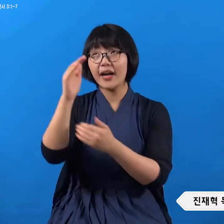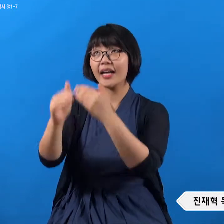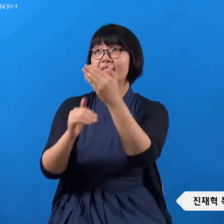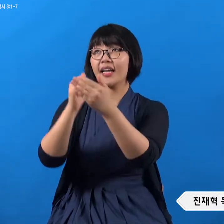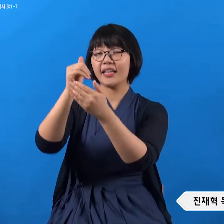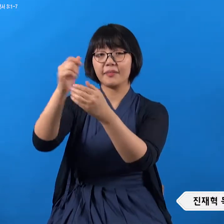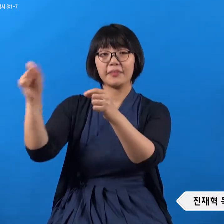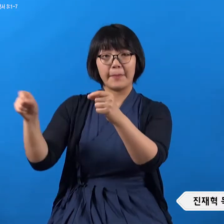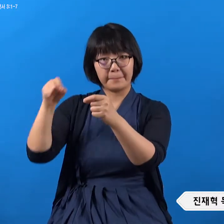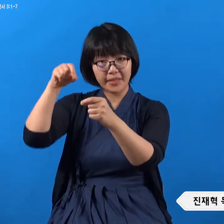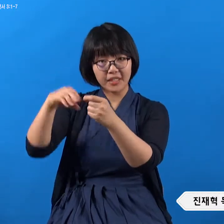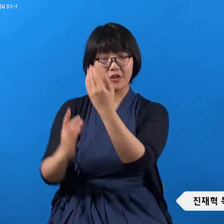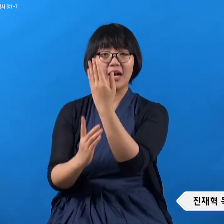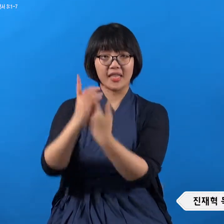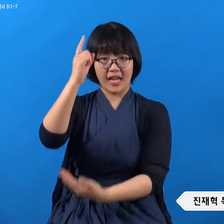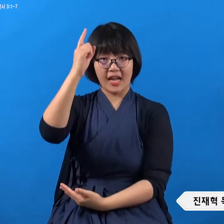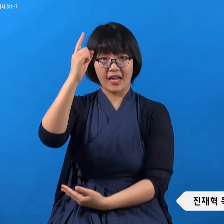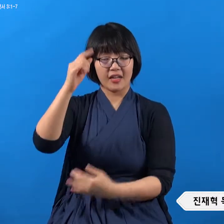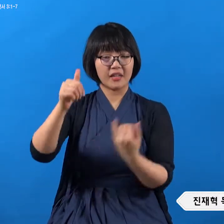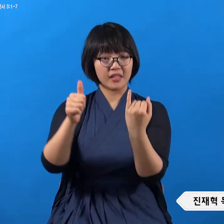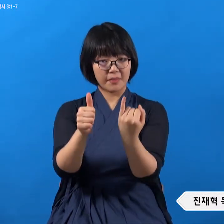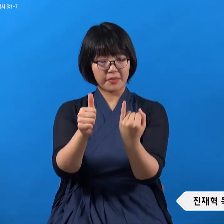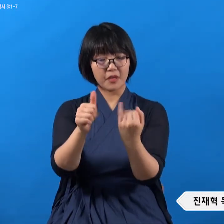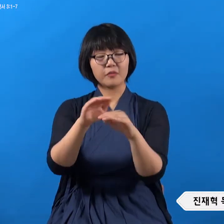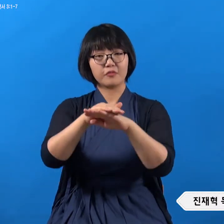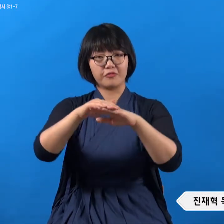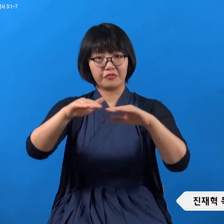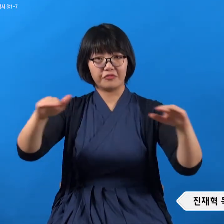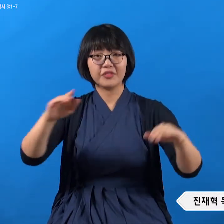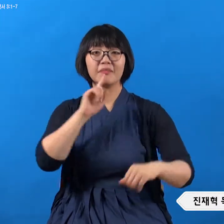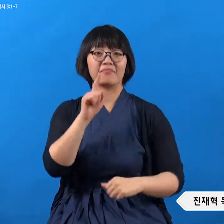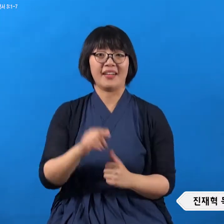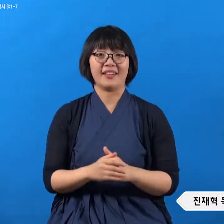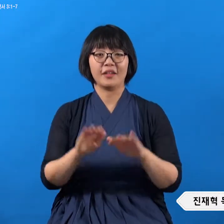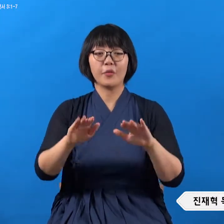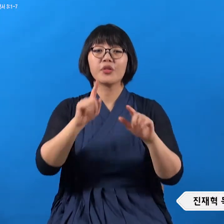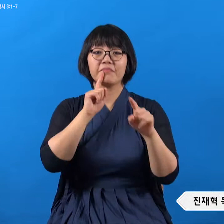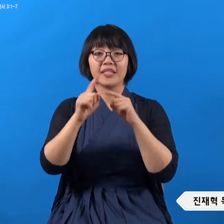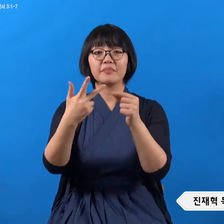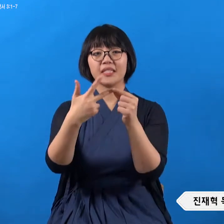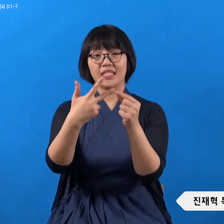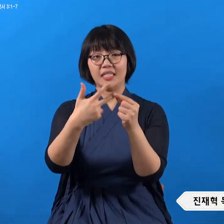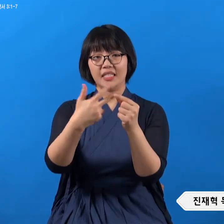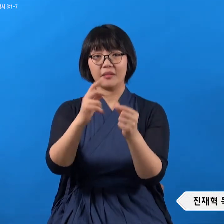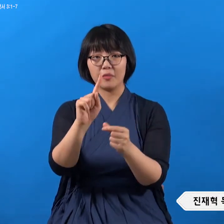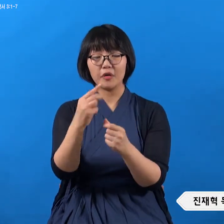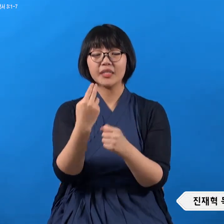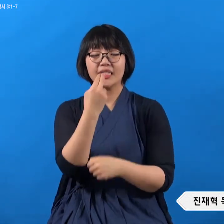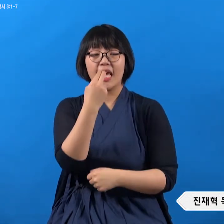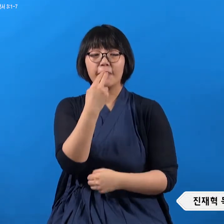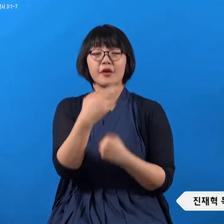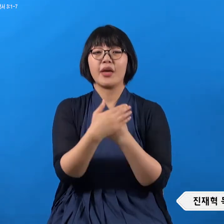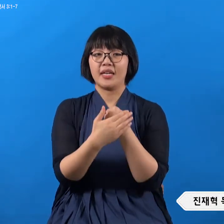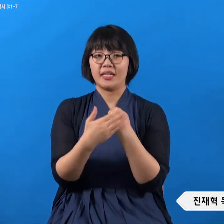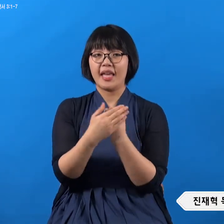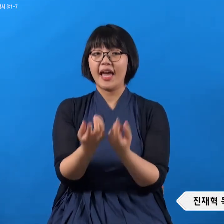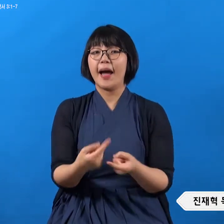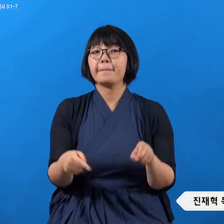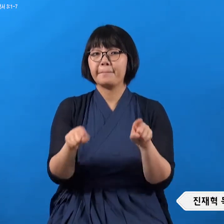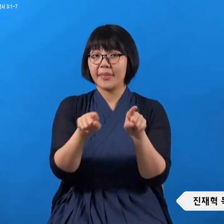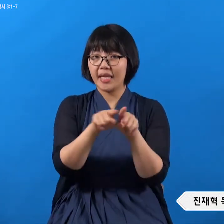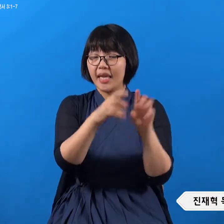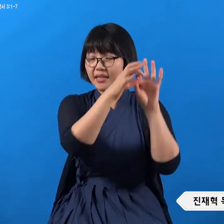하나되며 동등함을 말씀하고 있습니다. 오늘 본문 7절에도 보면 생명의 은혜를